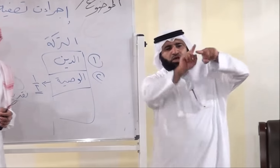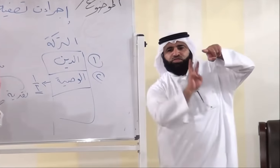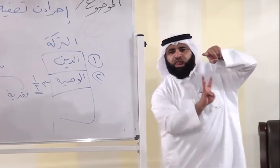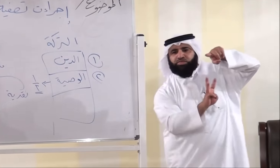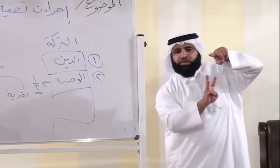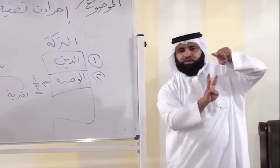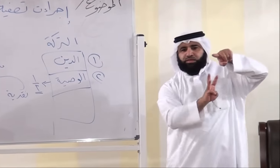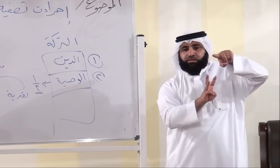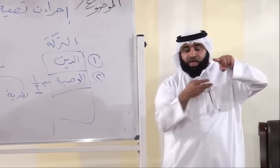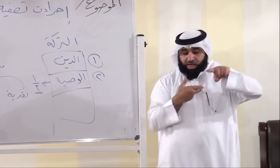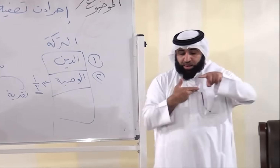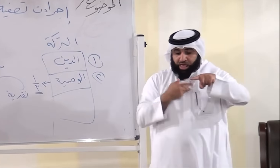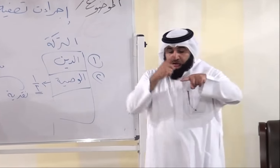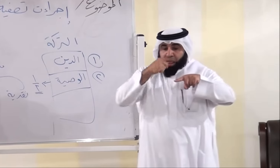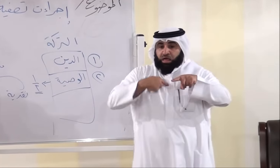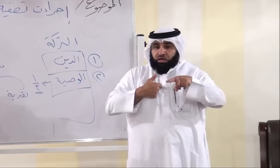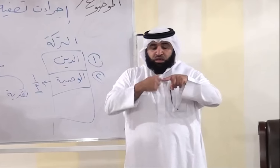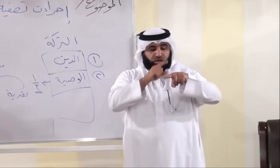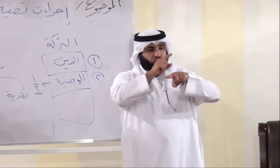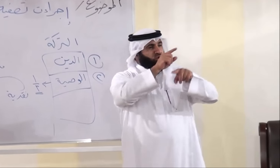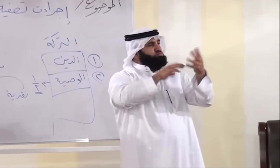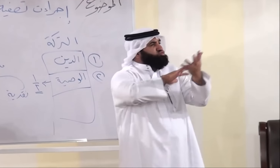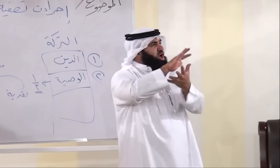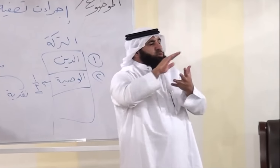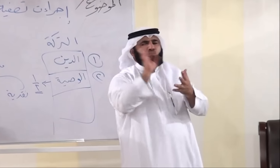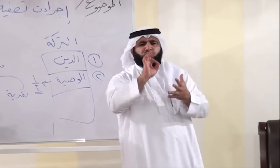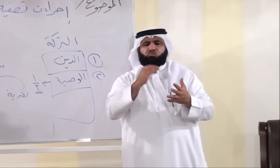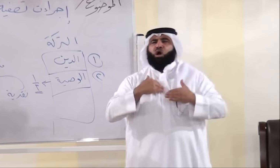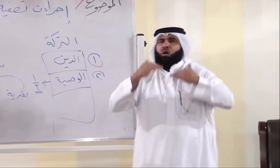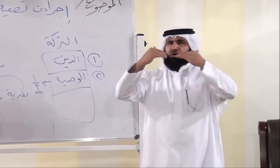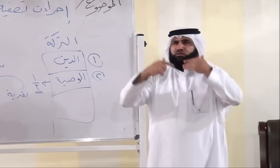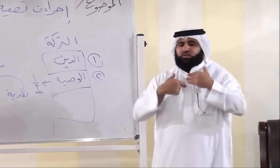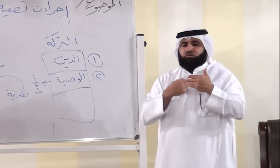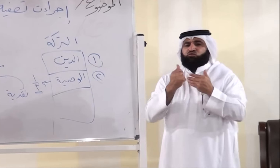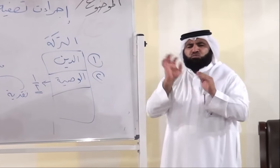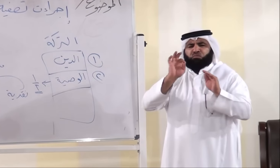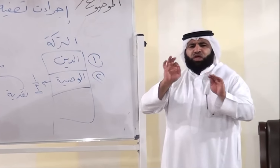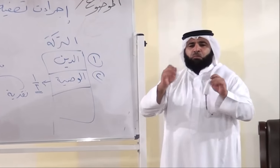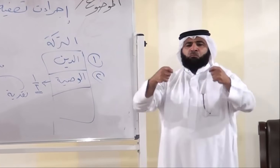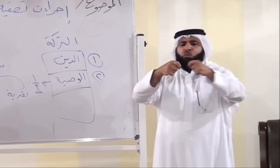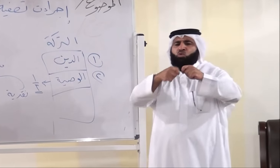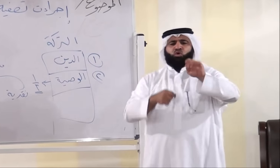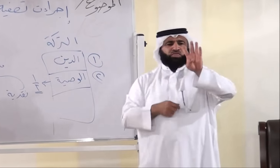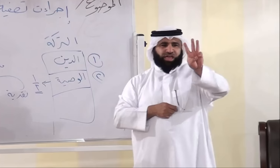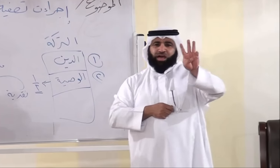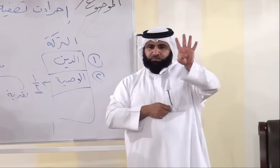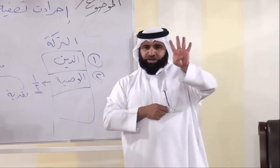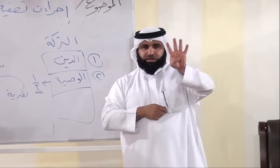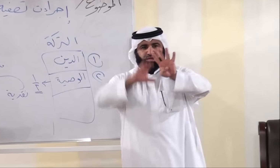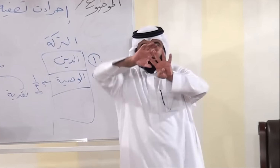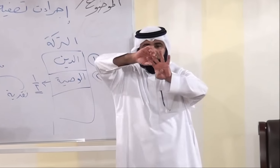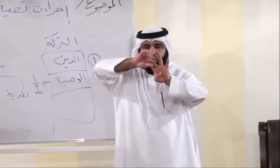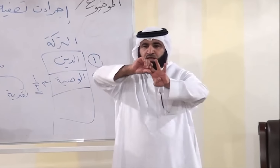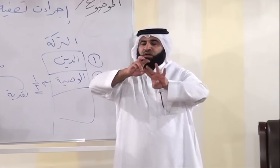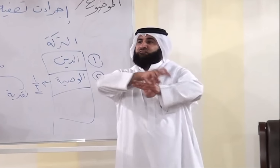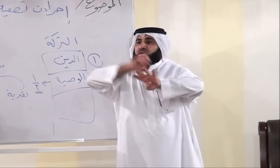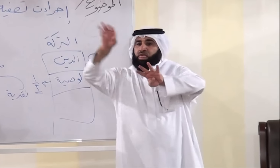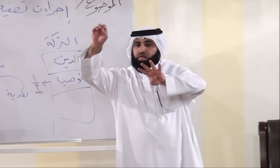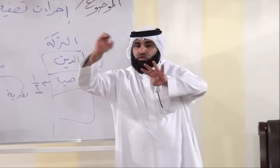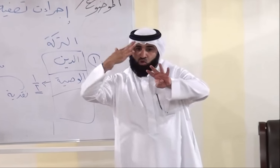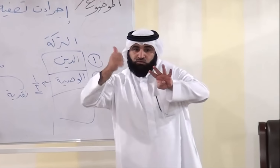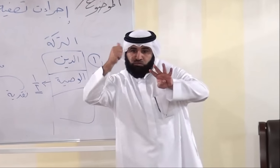وهنا دائما يا إخوان ترى فيه يحصل اختلافات، وحتى تصير في المحاكم ومرت